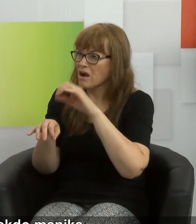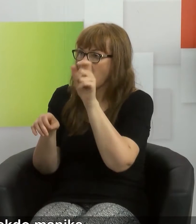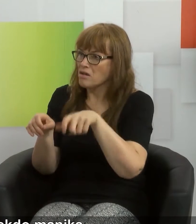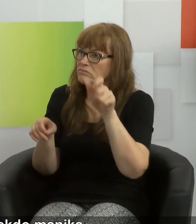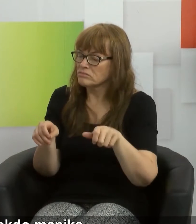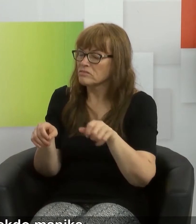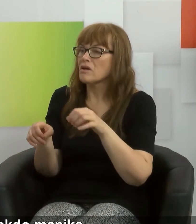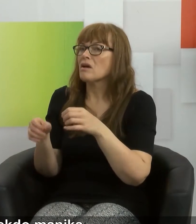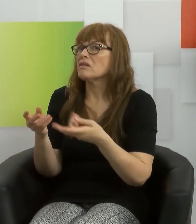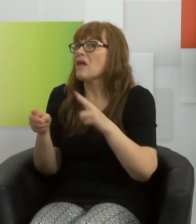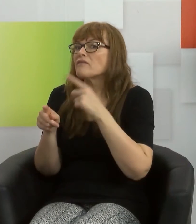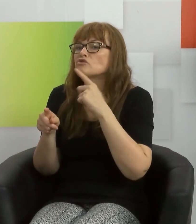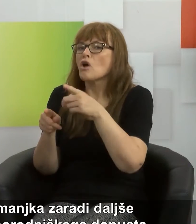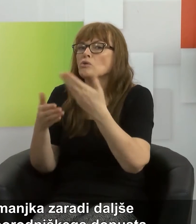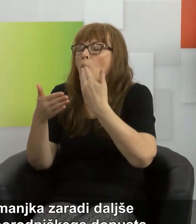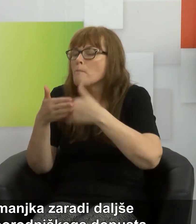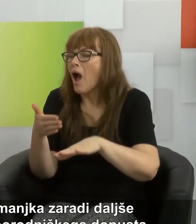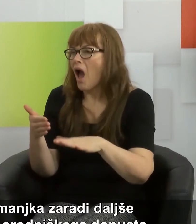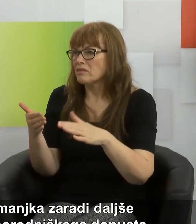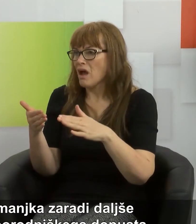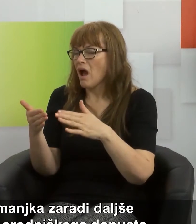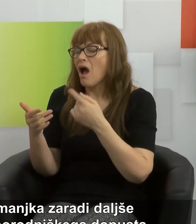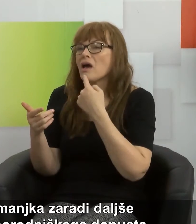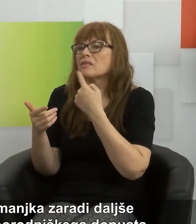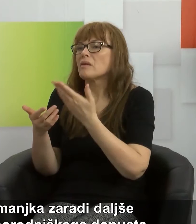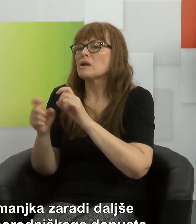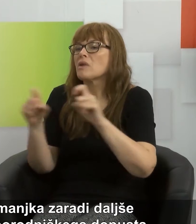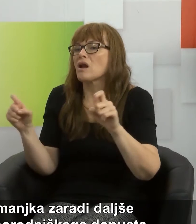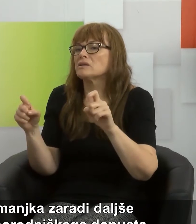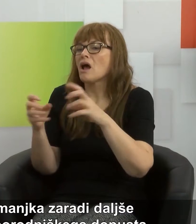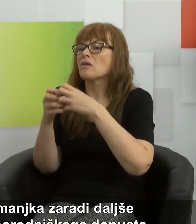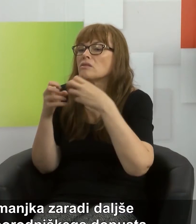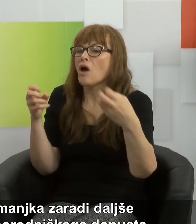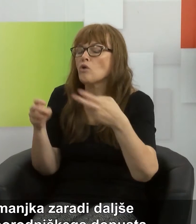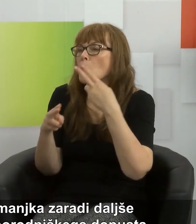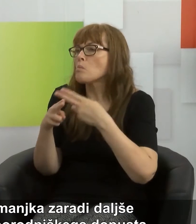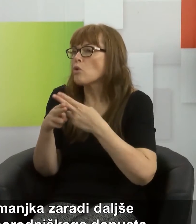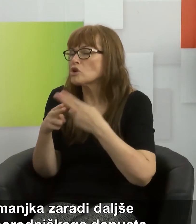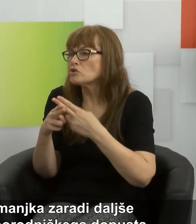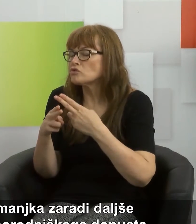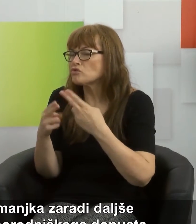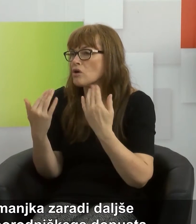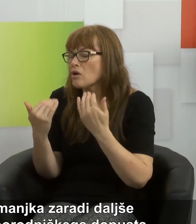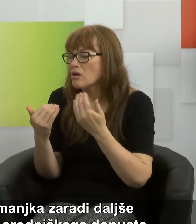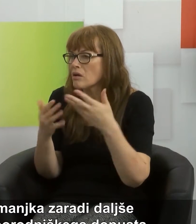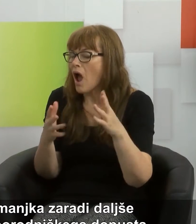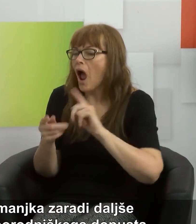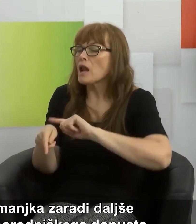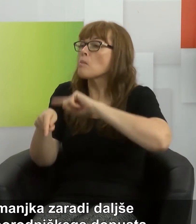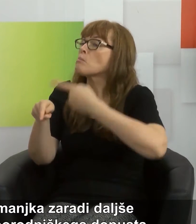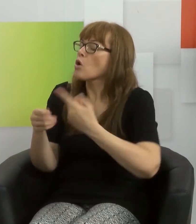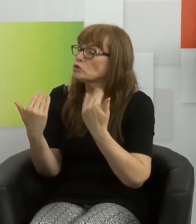če nekdo manjka. Če na primer nekdo manjka zaradi daljše bolniške odsotnosti ali